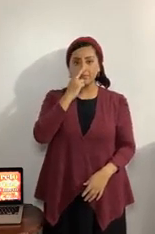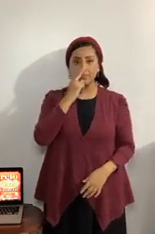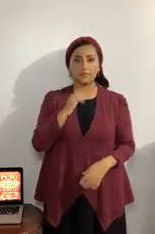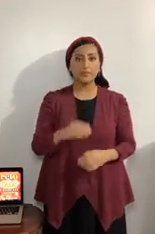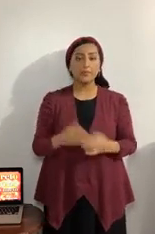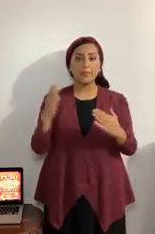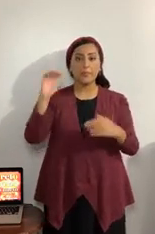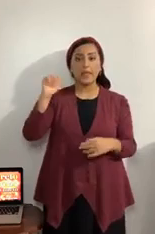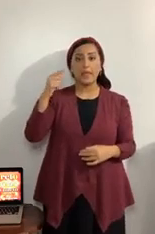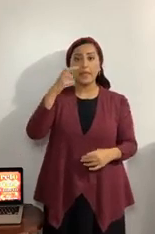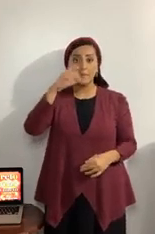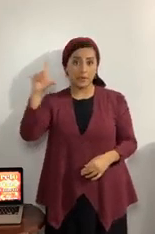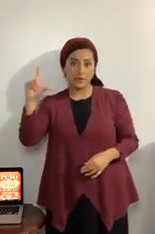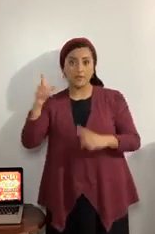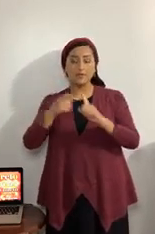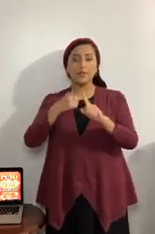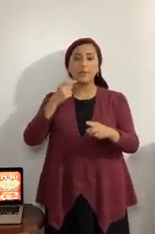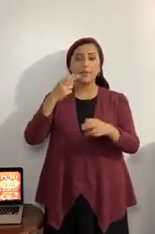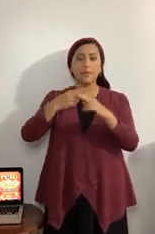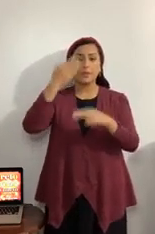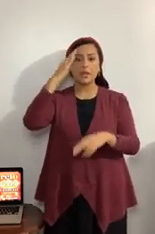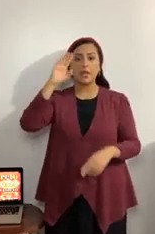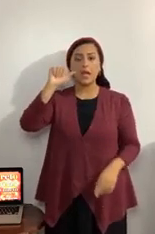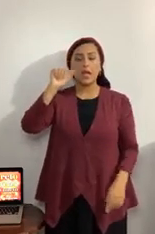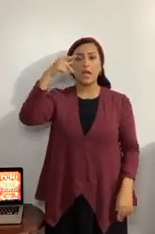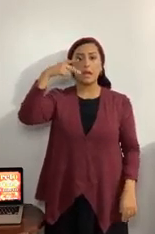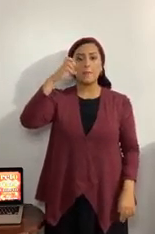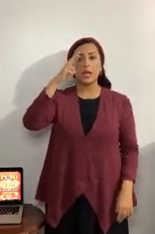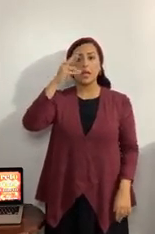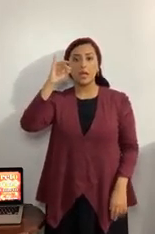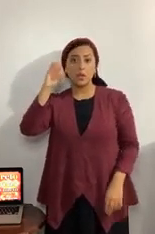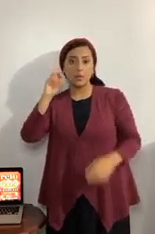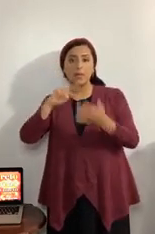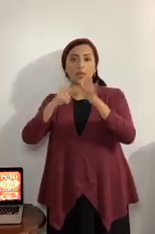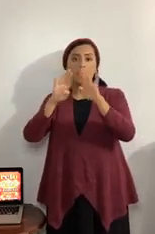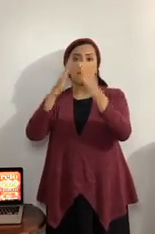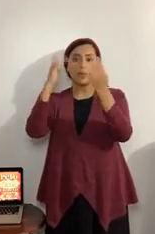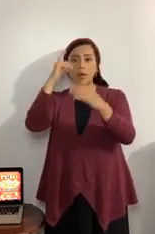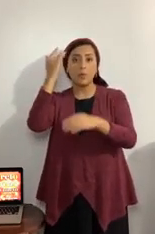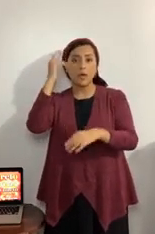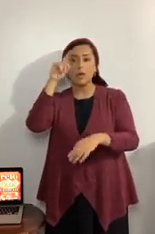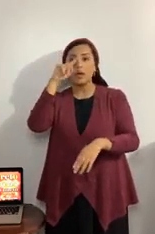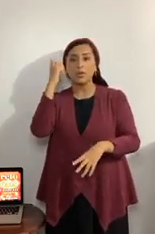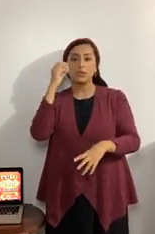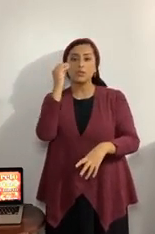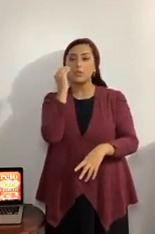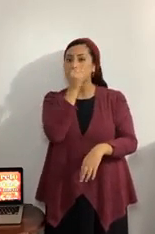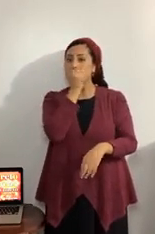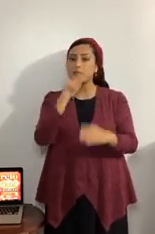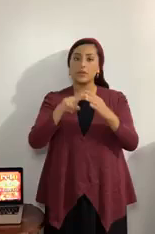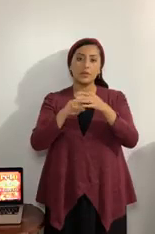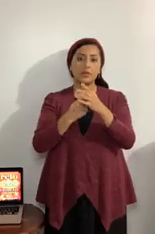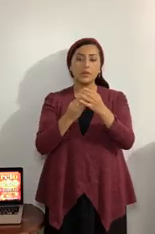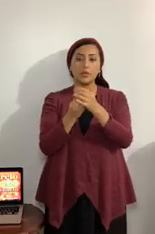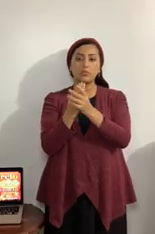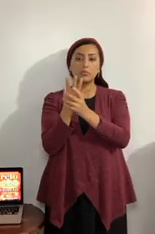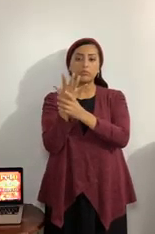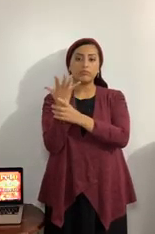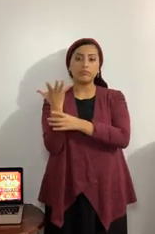Abril viene de aperio, que quiere decir abrir, ya que las plantas comienzan a florecer, y se dedicaba a la